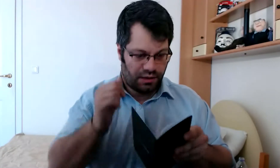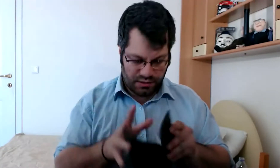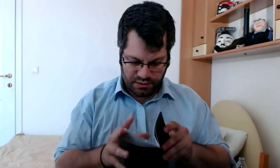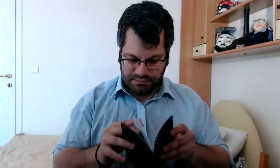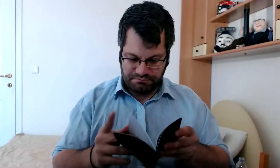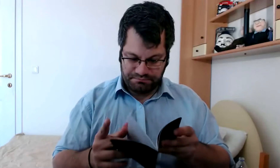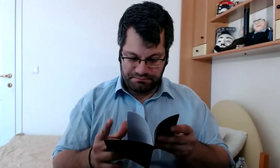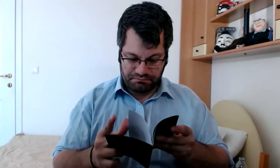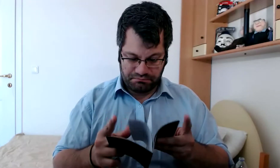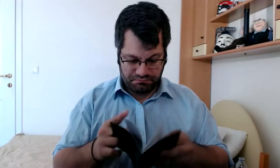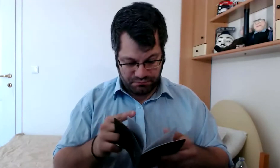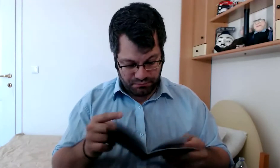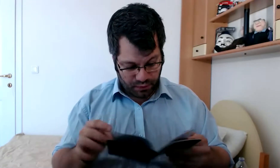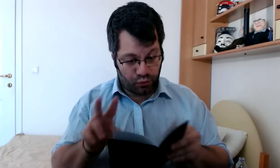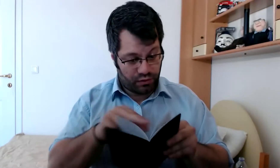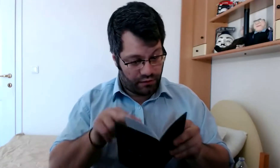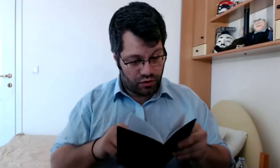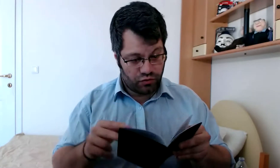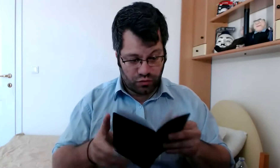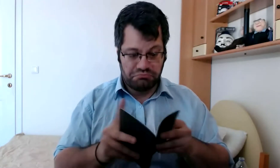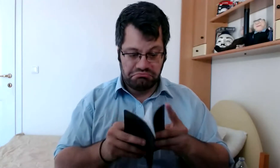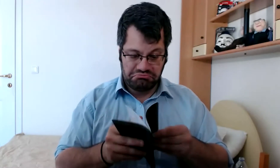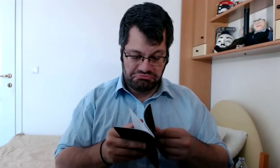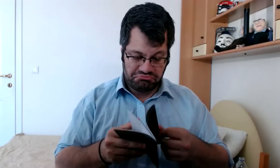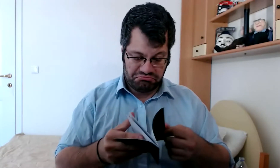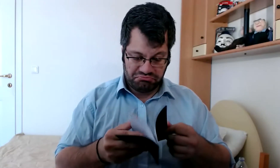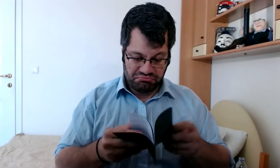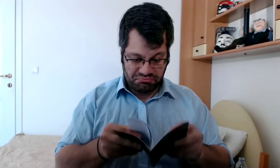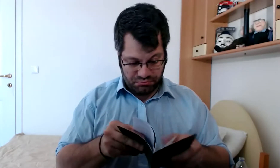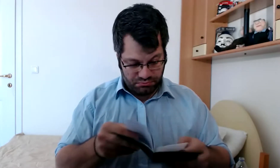δεν ξέρω. Α, θα πρέπει να το διαβάσω, ε.